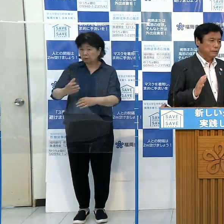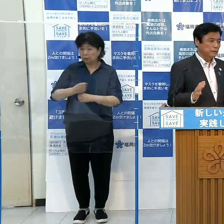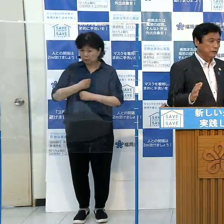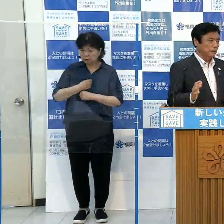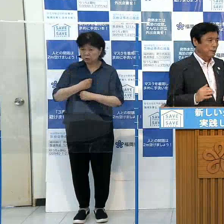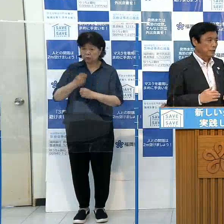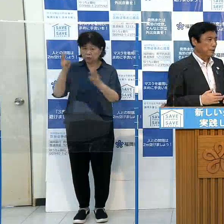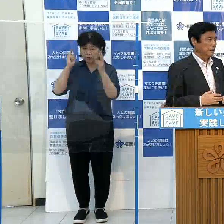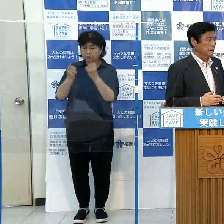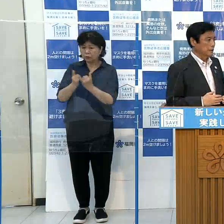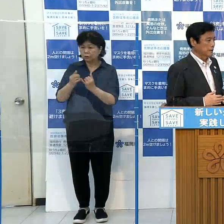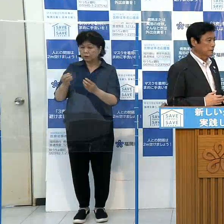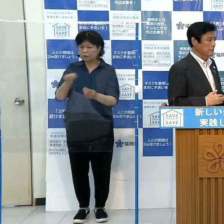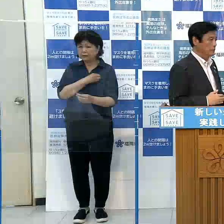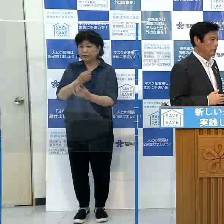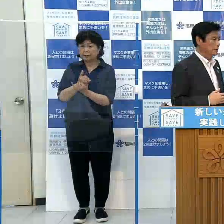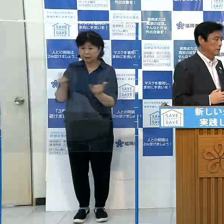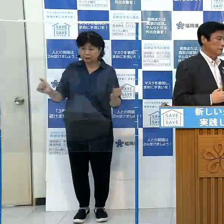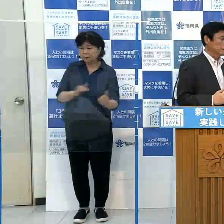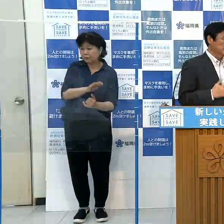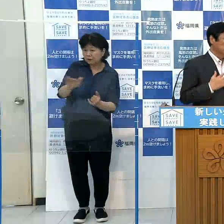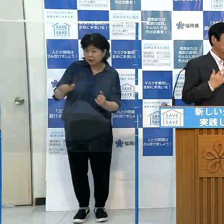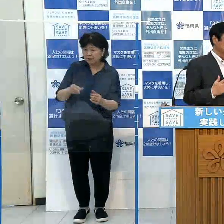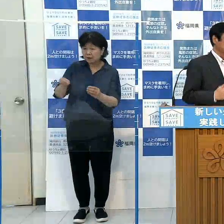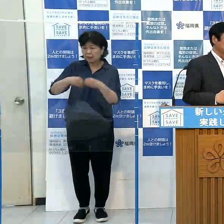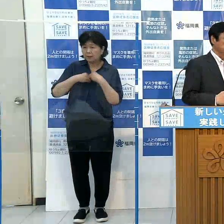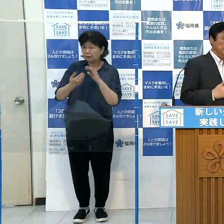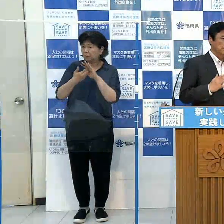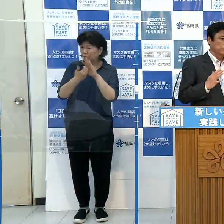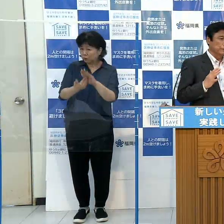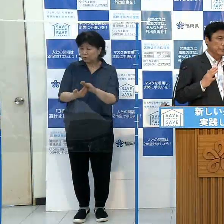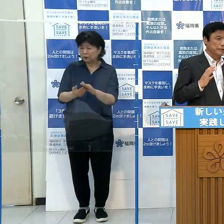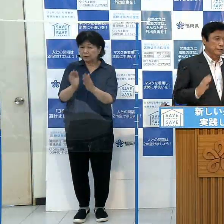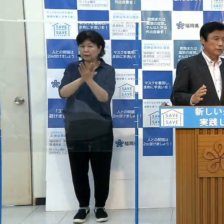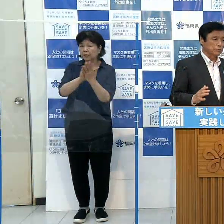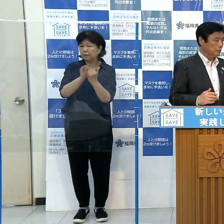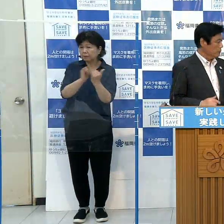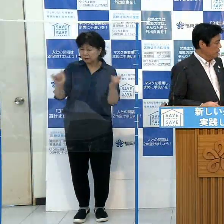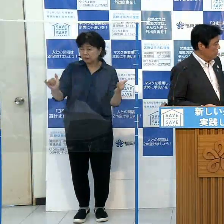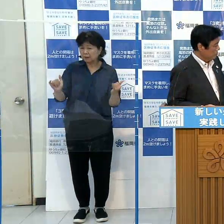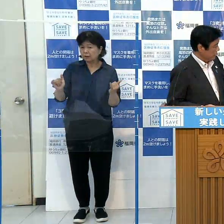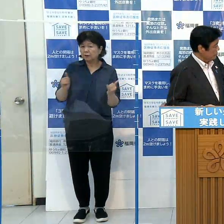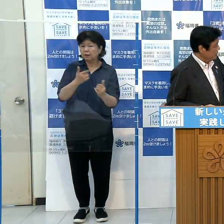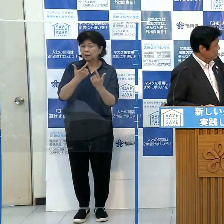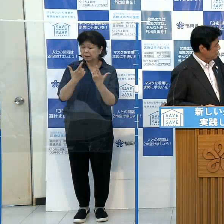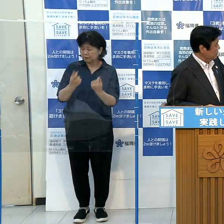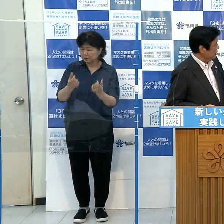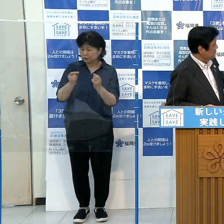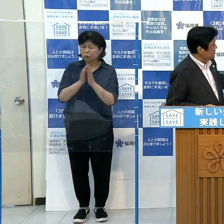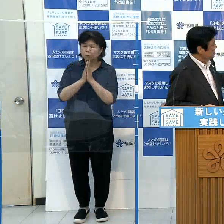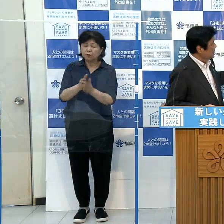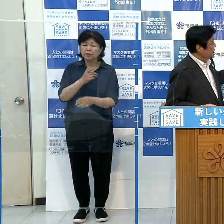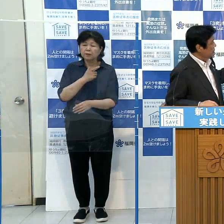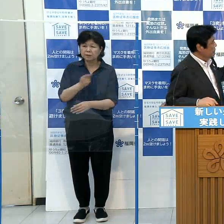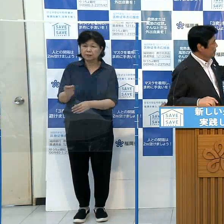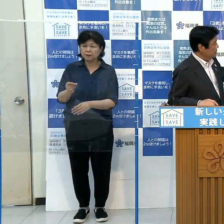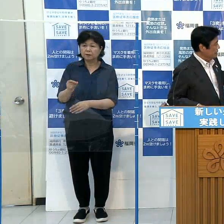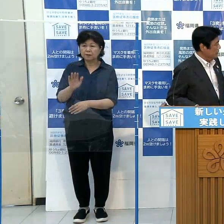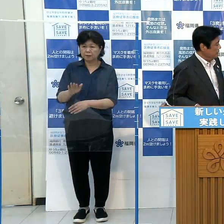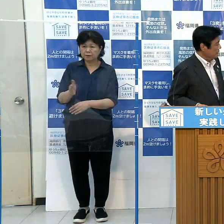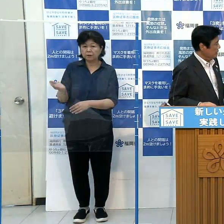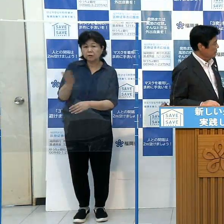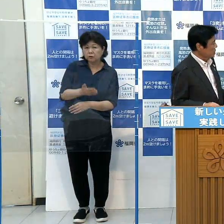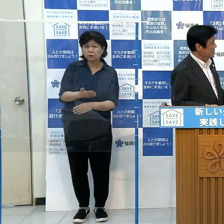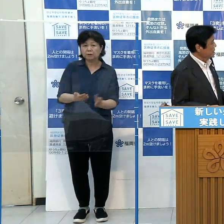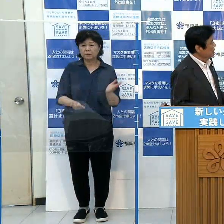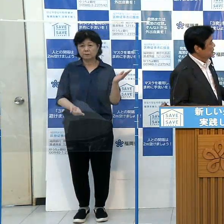員の皆様に感染防止対策市民県民としてやっていただくことをお願いをしているところであります。次のページを